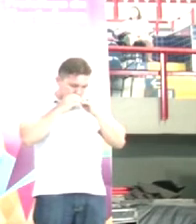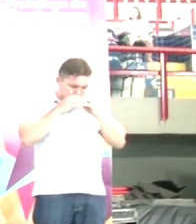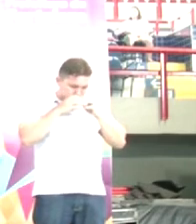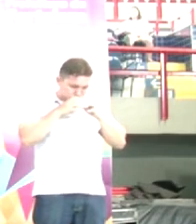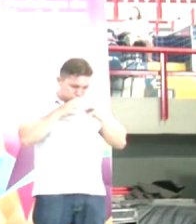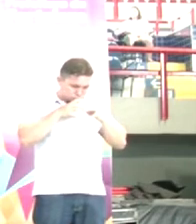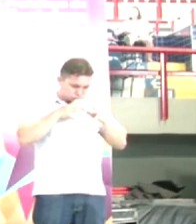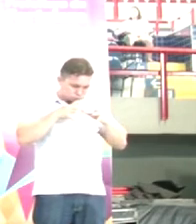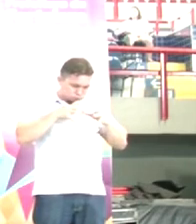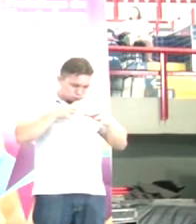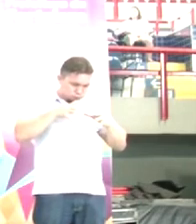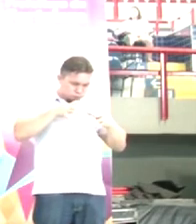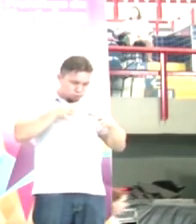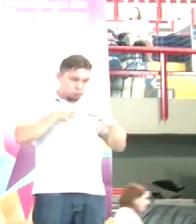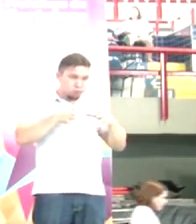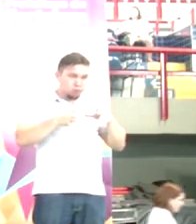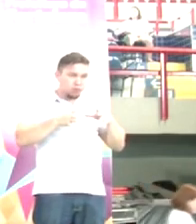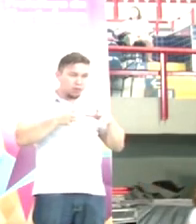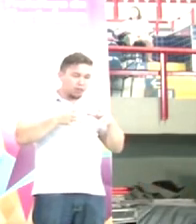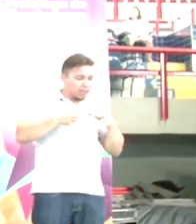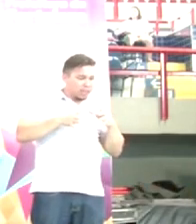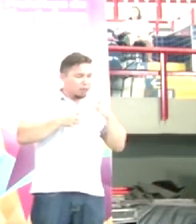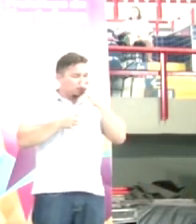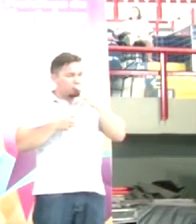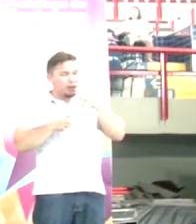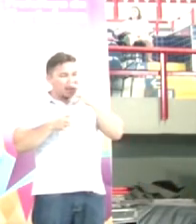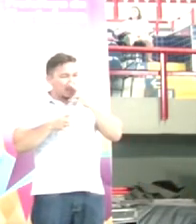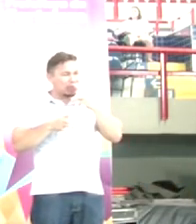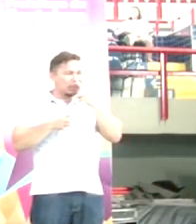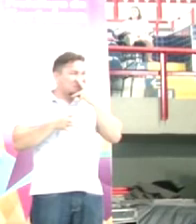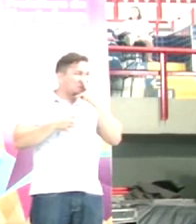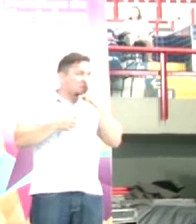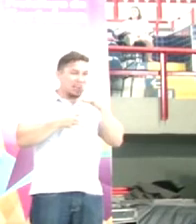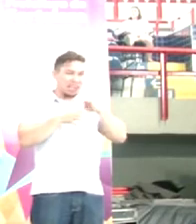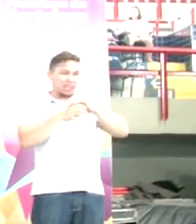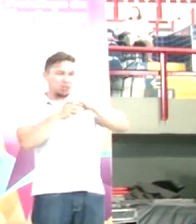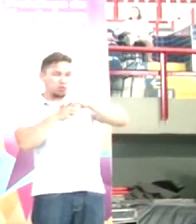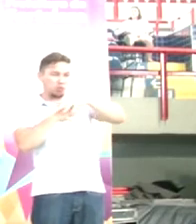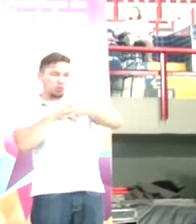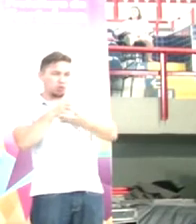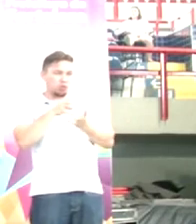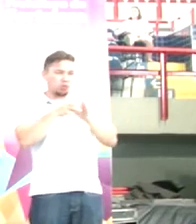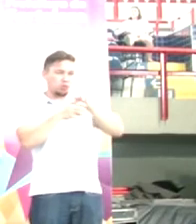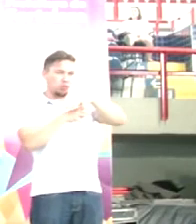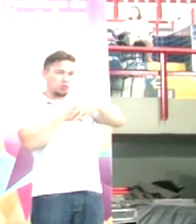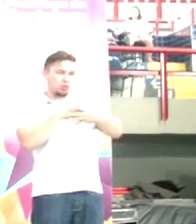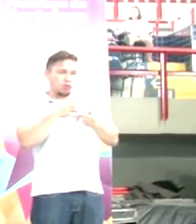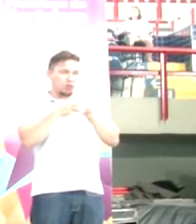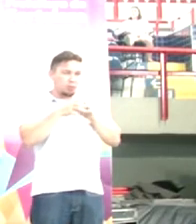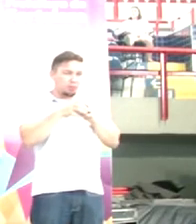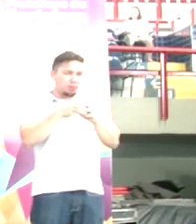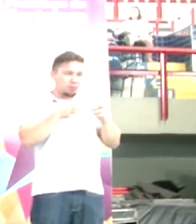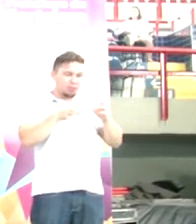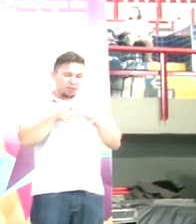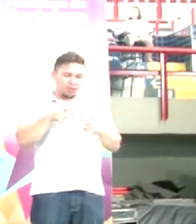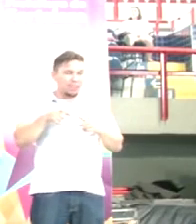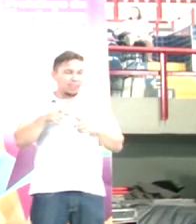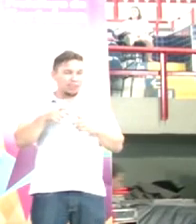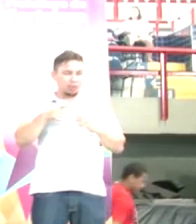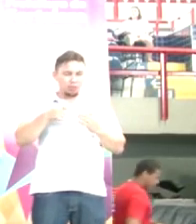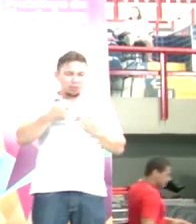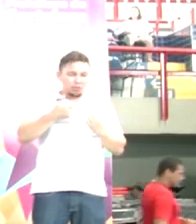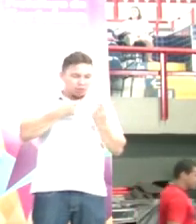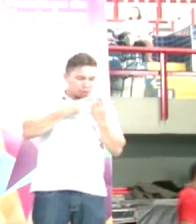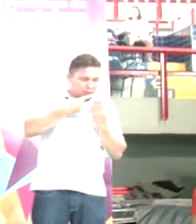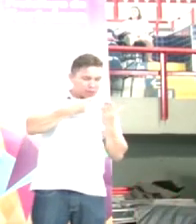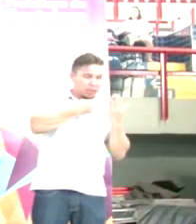ela fica muito próximo de uma esfera. Mas na verdade ela não é bem uma esfera, porque são figurinhas planas que formam aquela